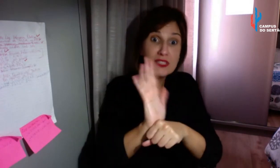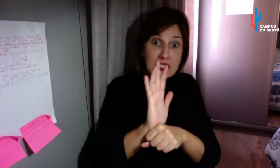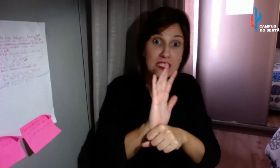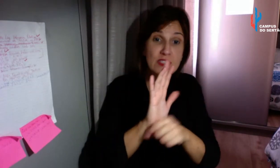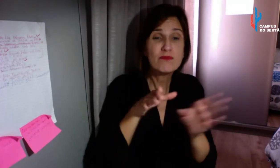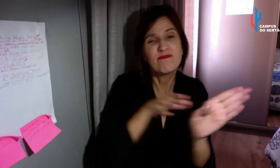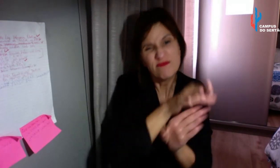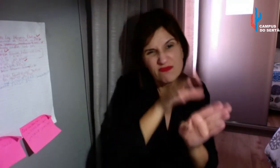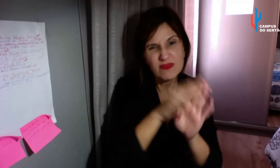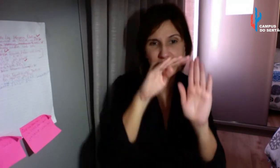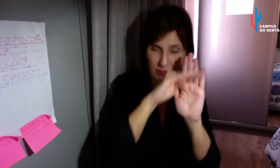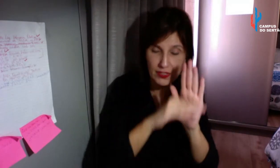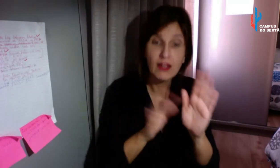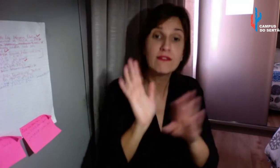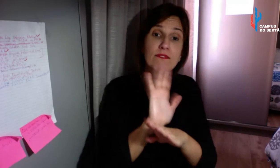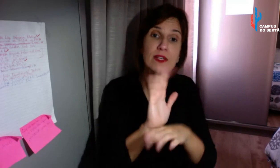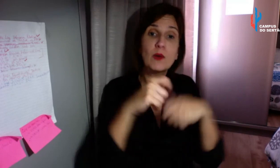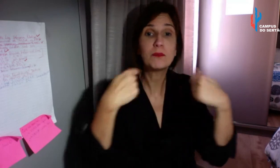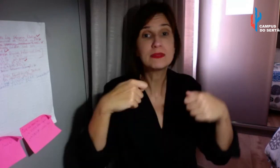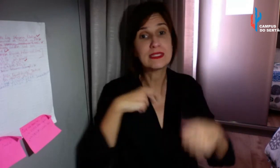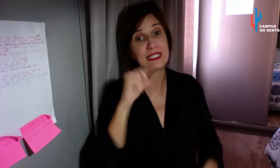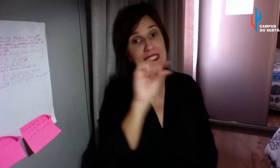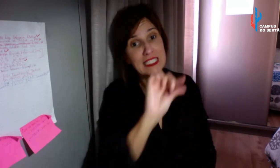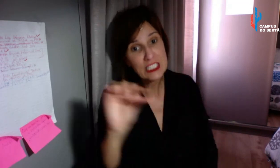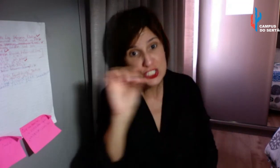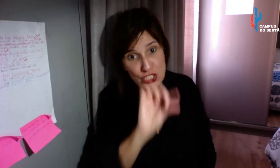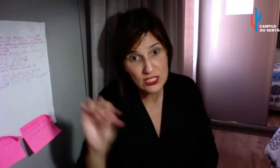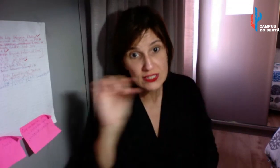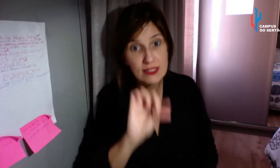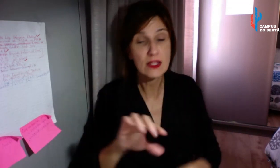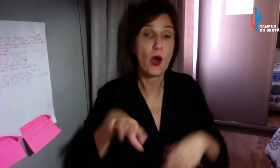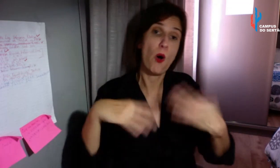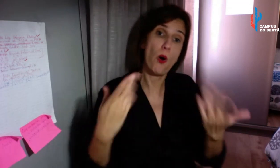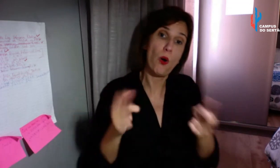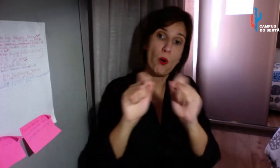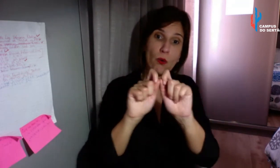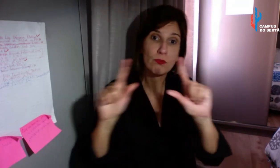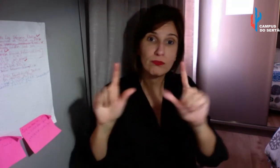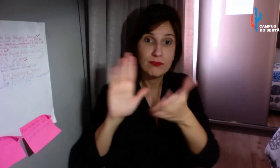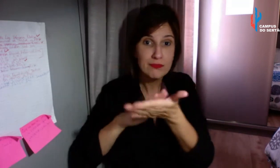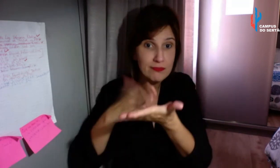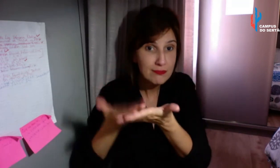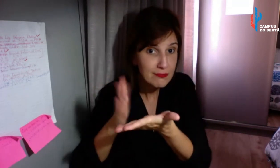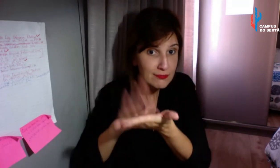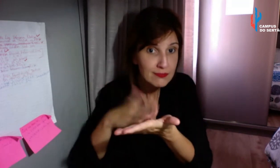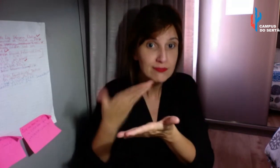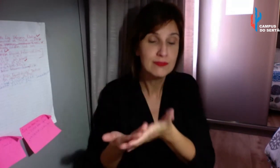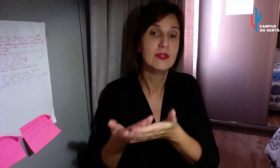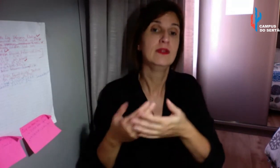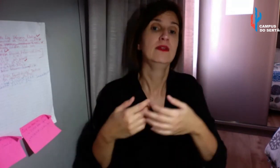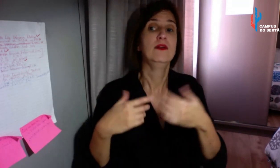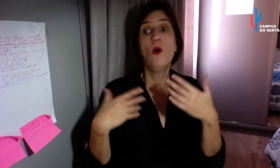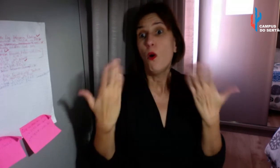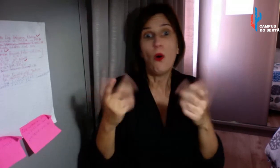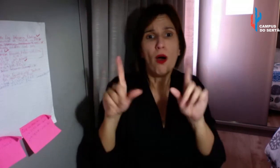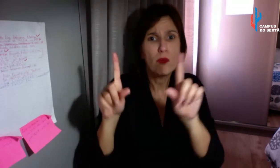são pontos muito, são detalhes, né, que realmente temos trabalhado.